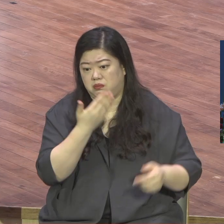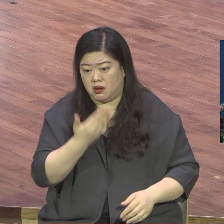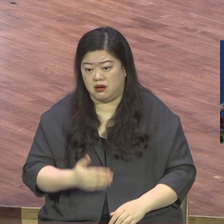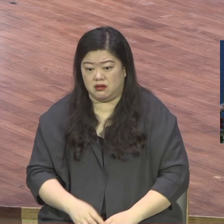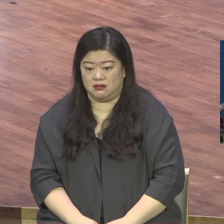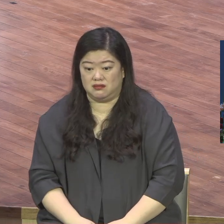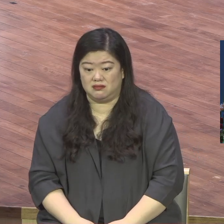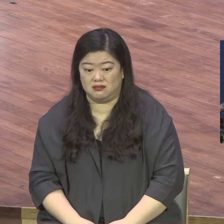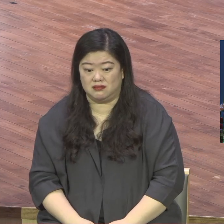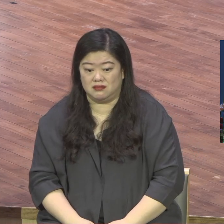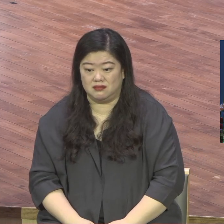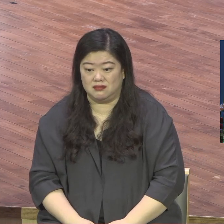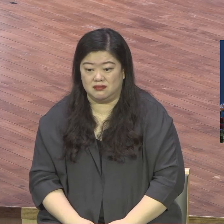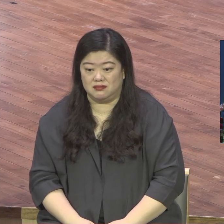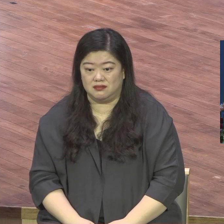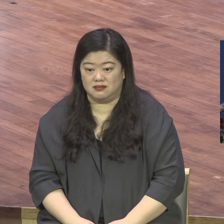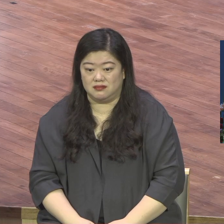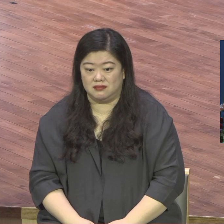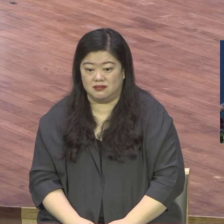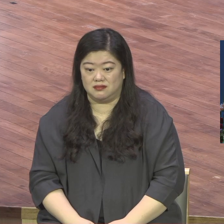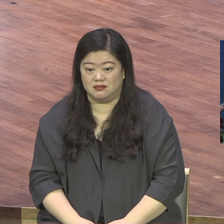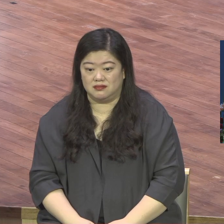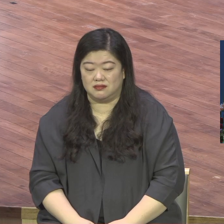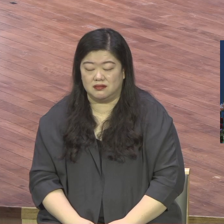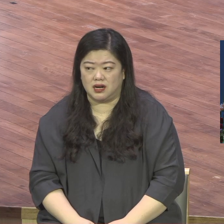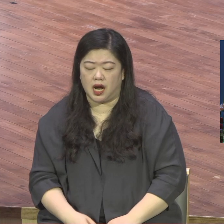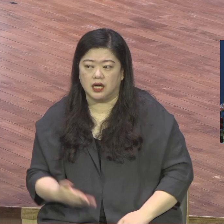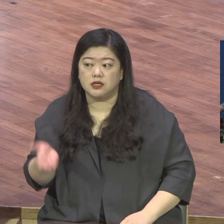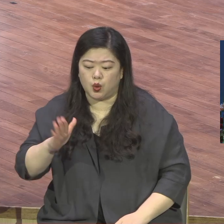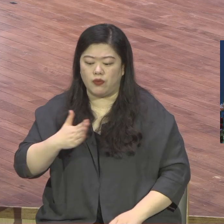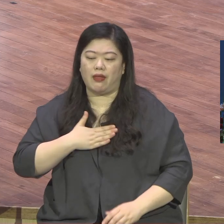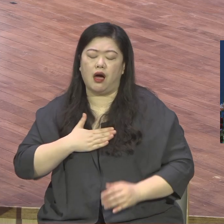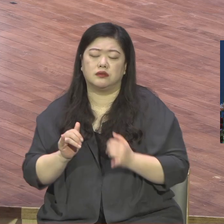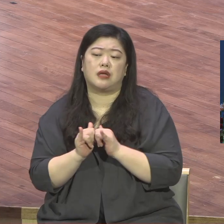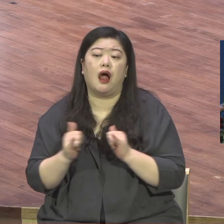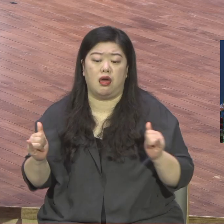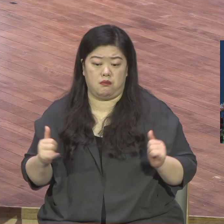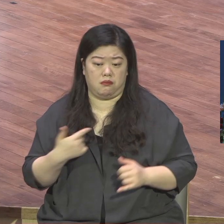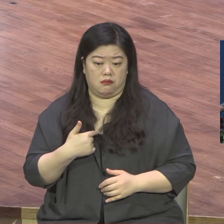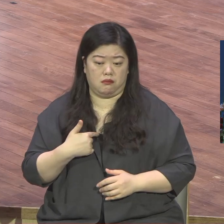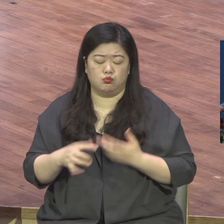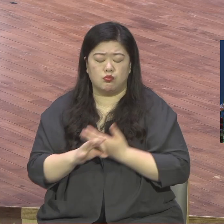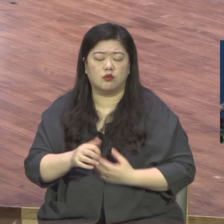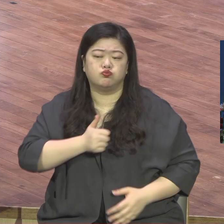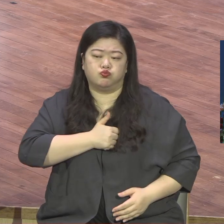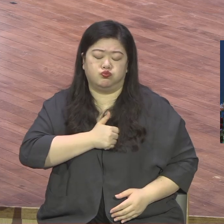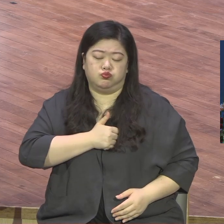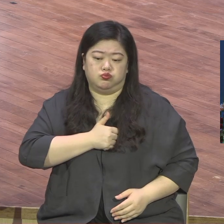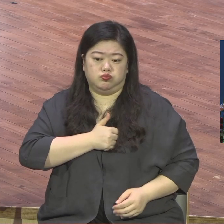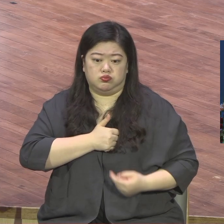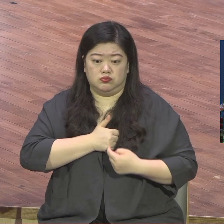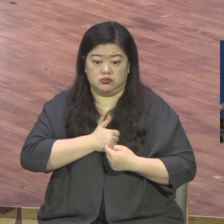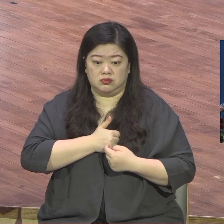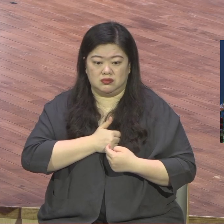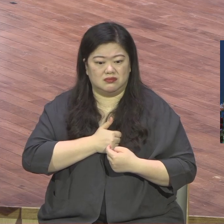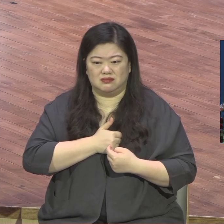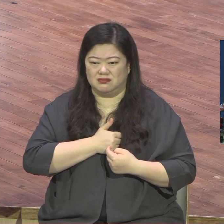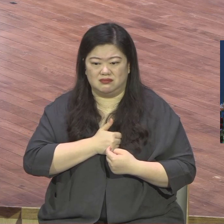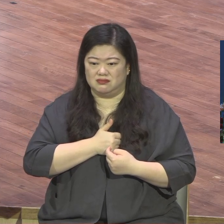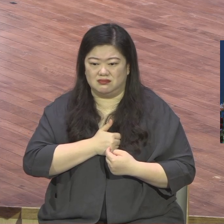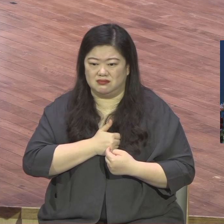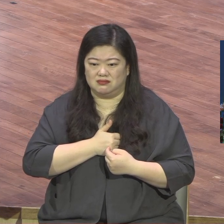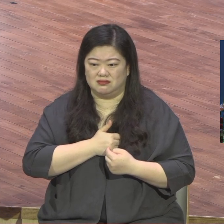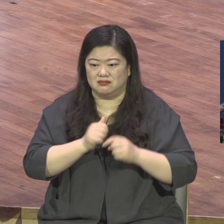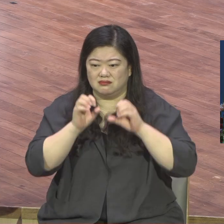빨리빨리 살아가, 자존심이 빨리빨리 살아서는 영원히 열매가 없어요. 사도 바울이 본문 14절로